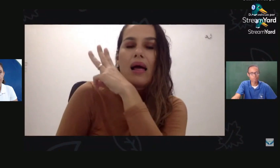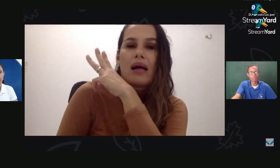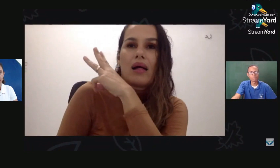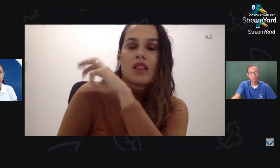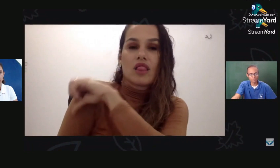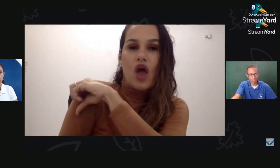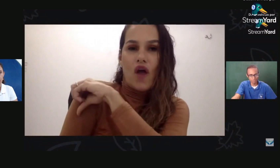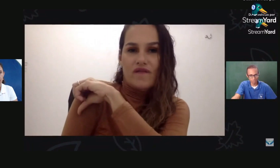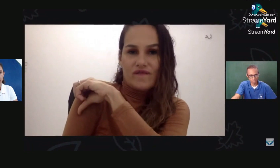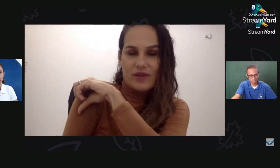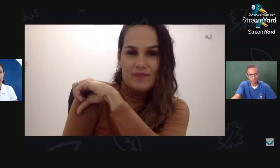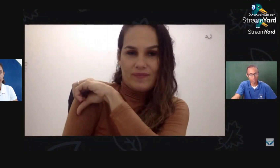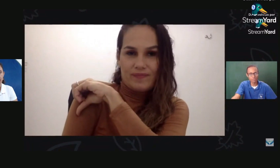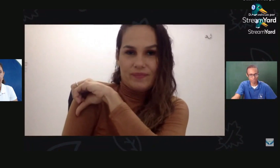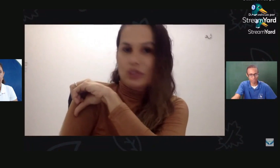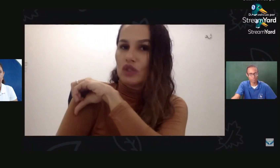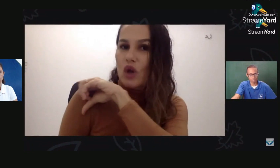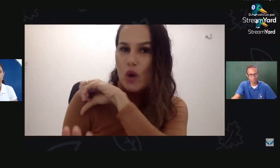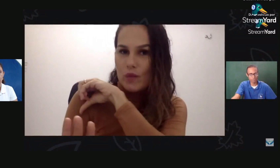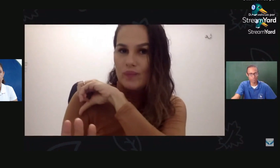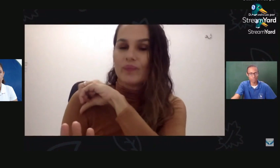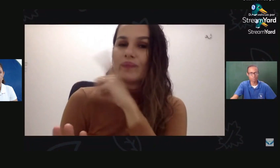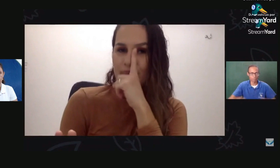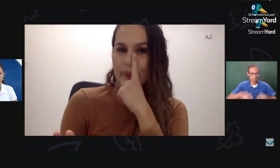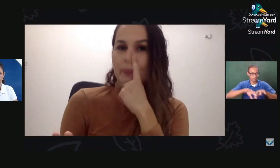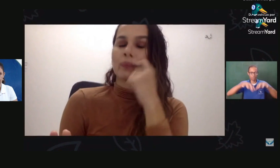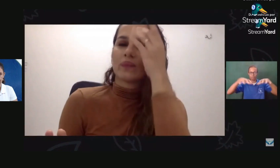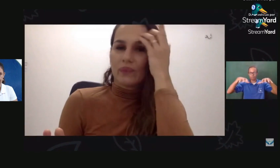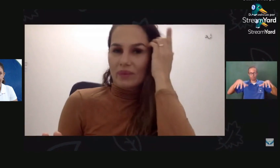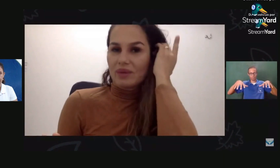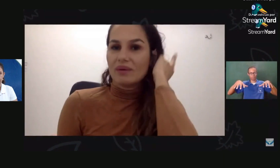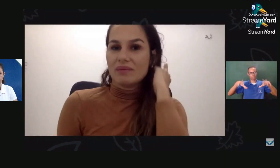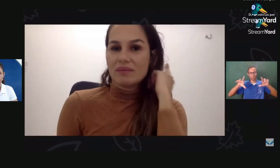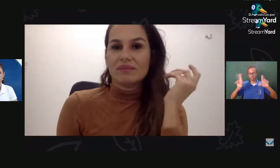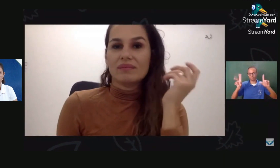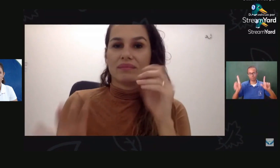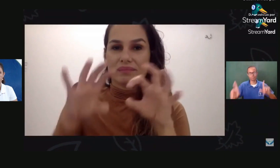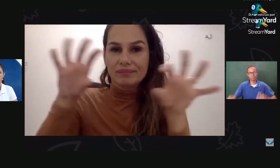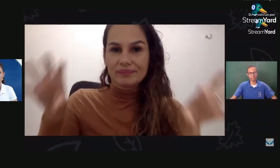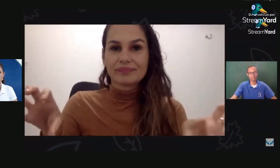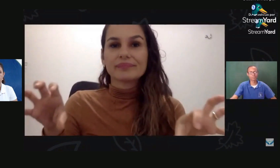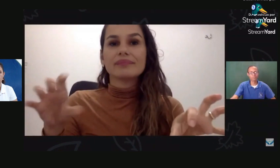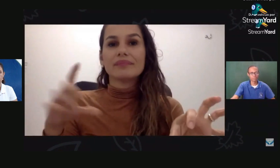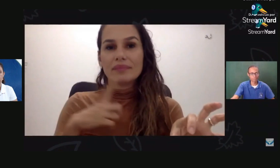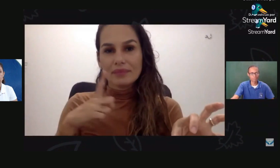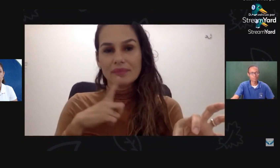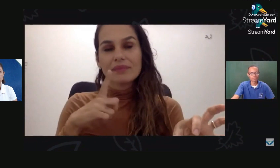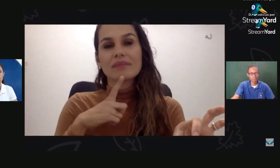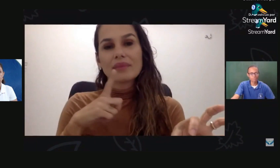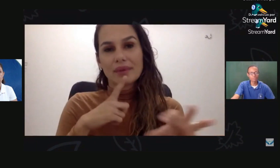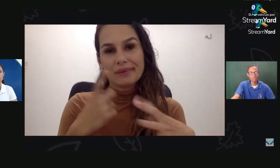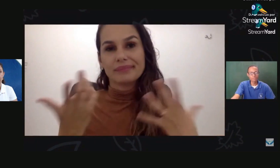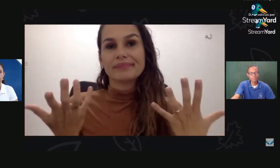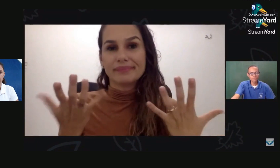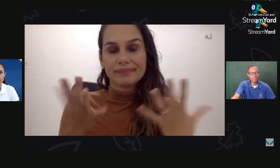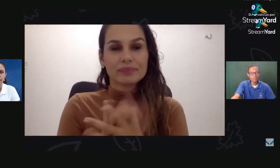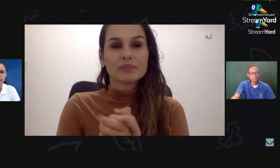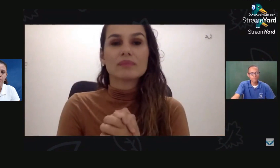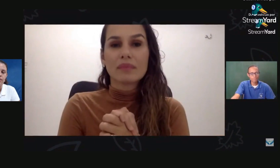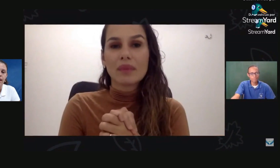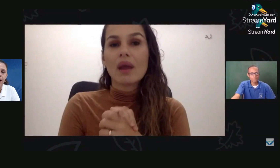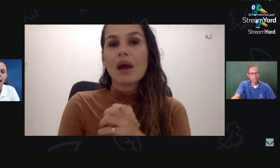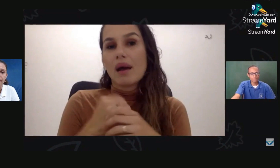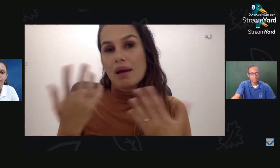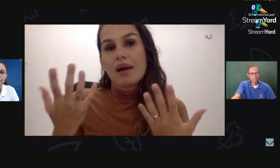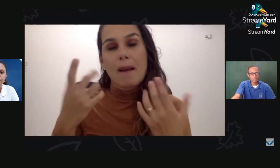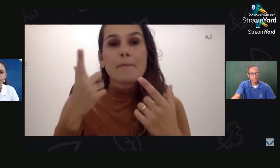do primeiro até o nono ano. Então, são escolas, instituições diferentes que tem aqui